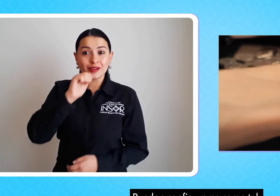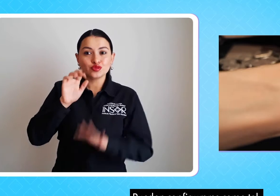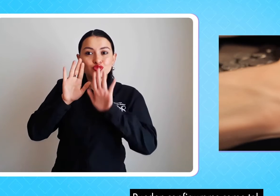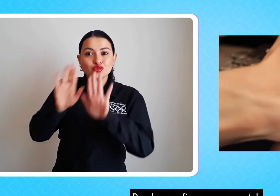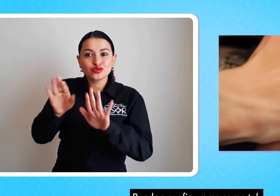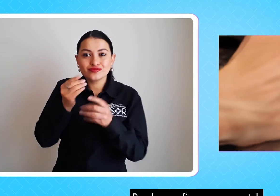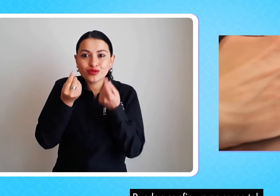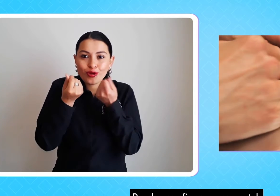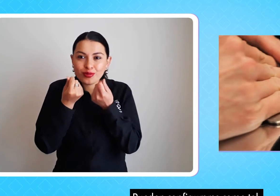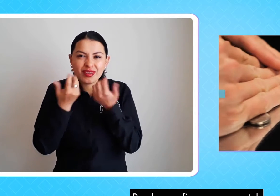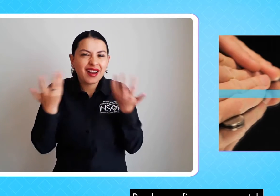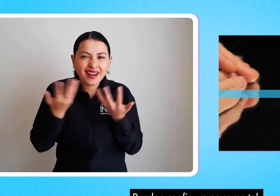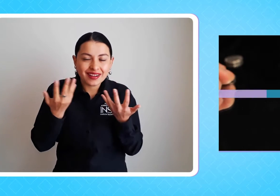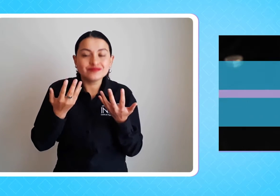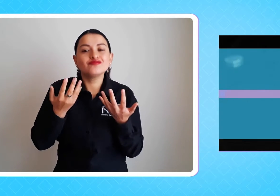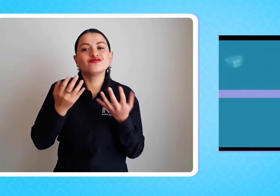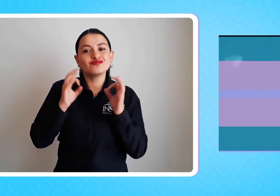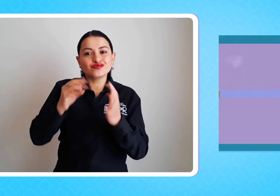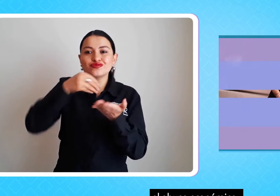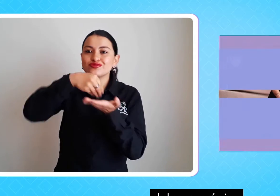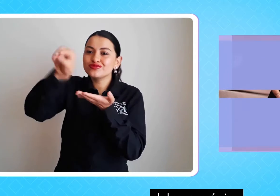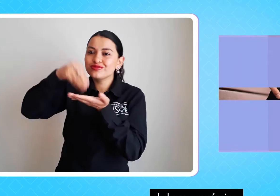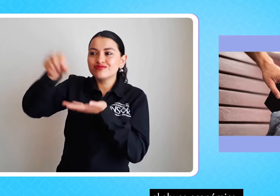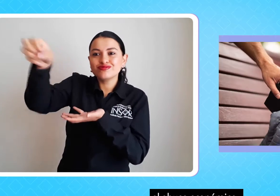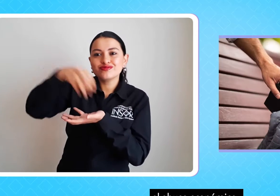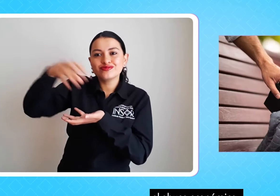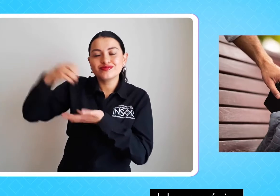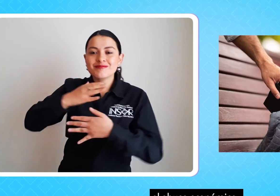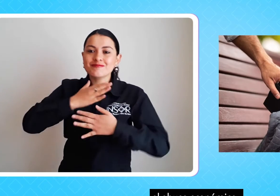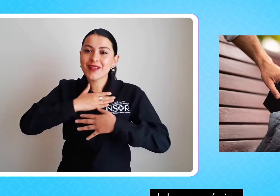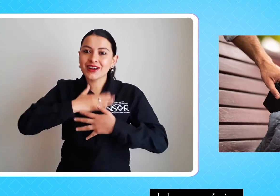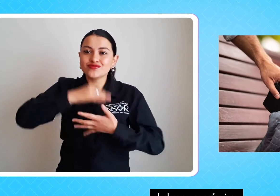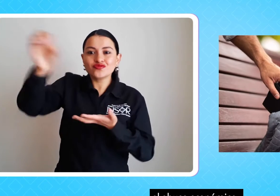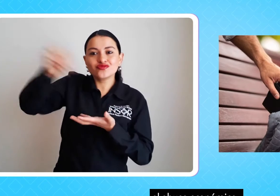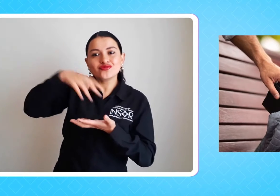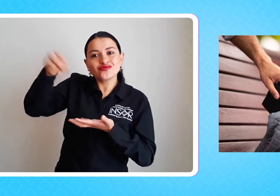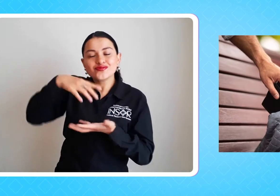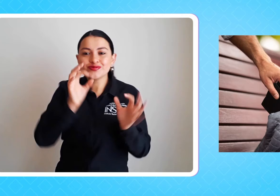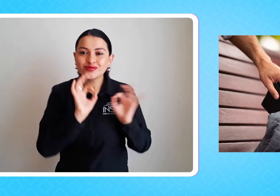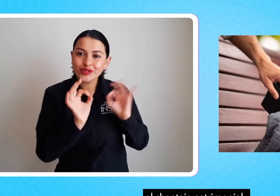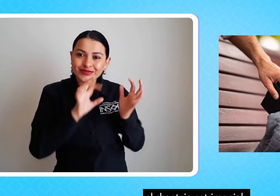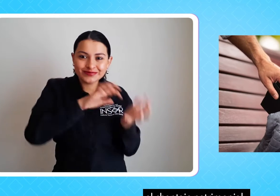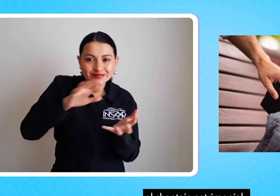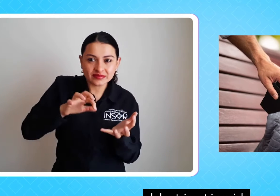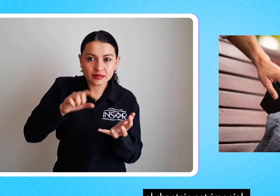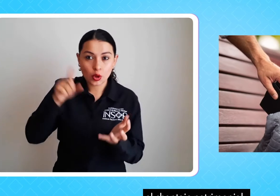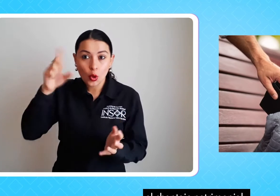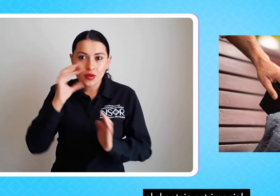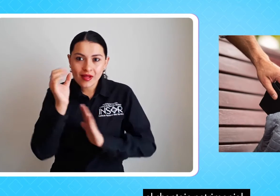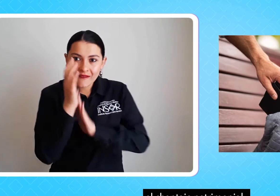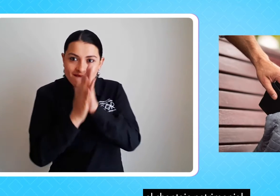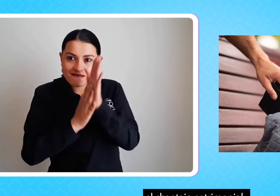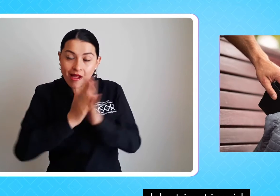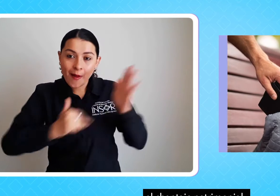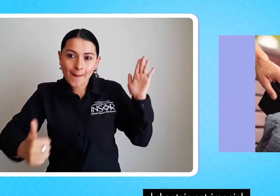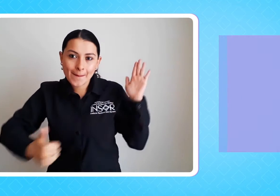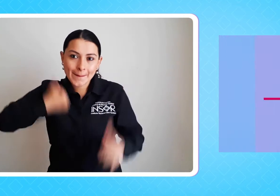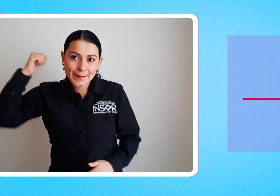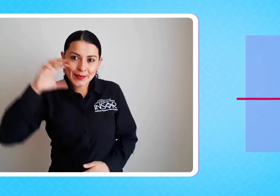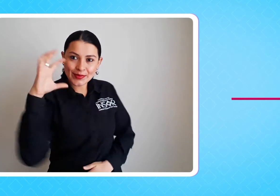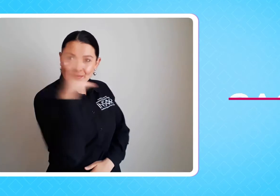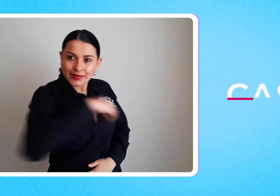Pueden configurarse como tal el abuso económico, el chantaje